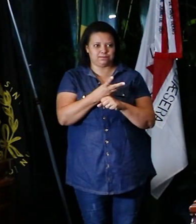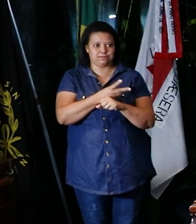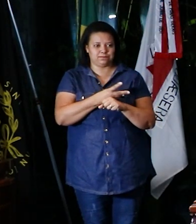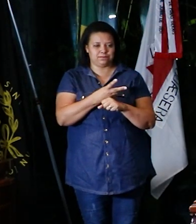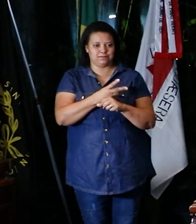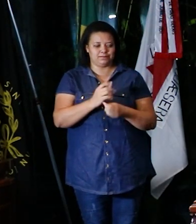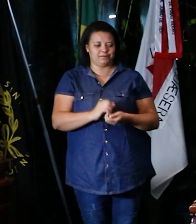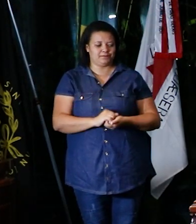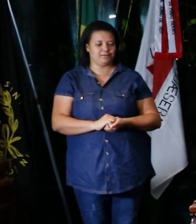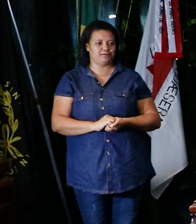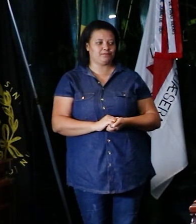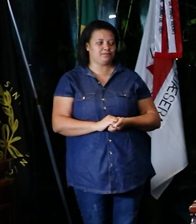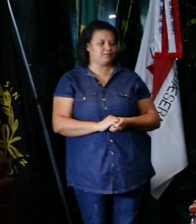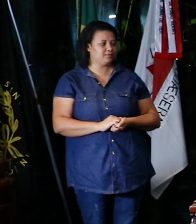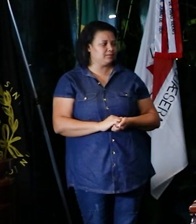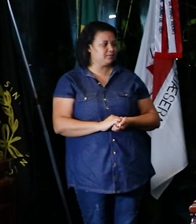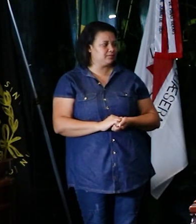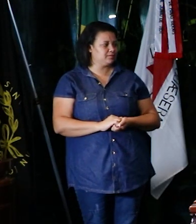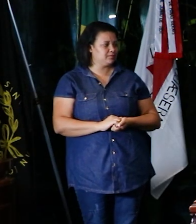ai, ai.